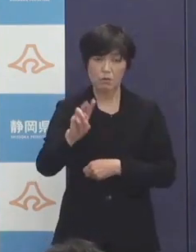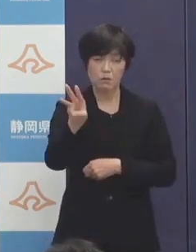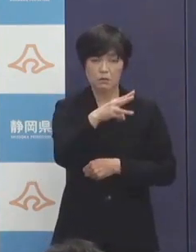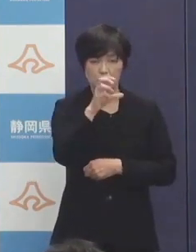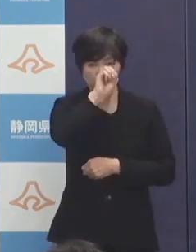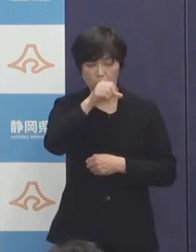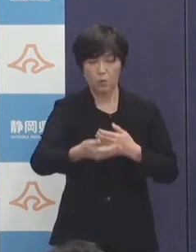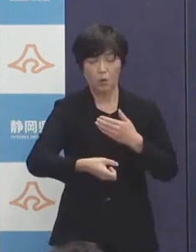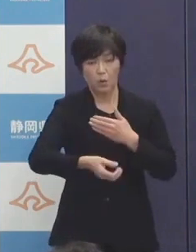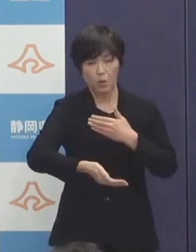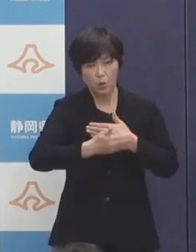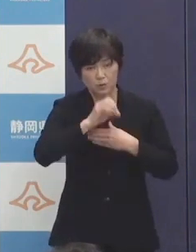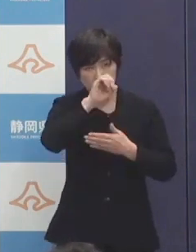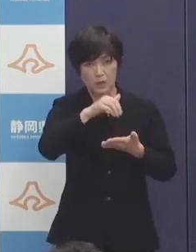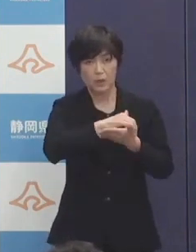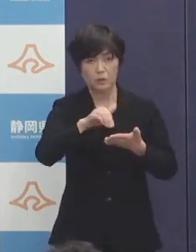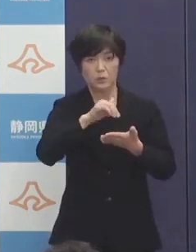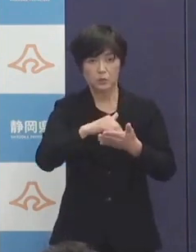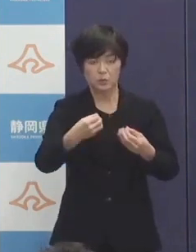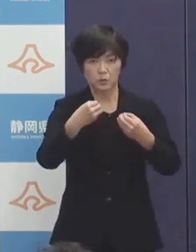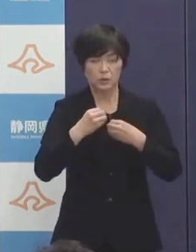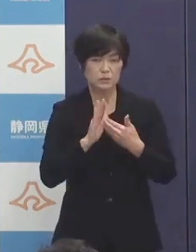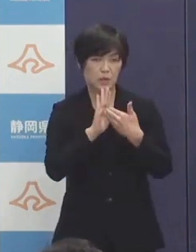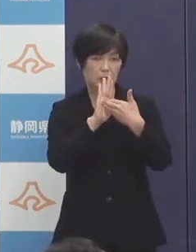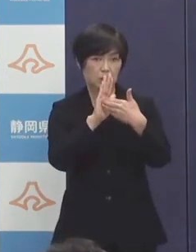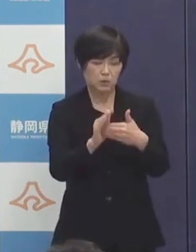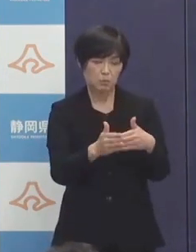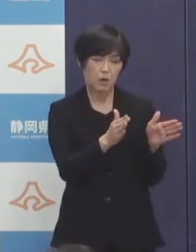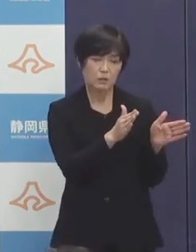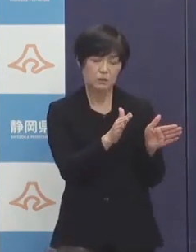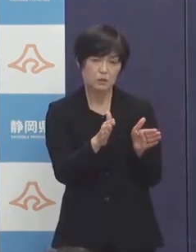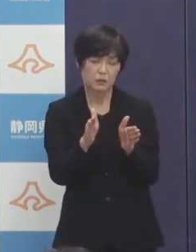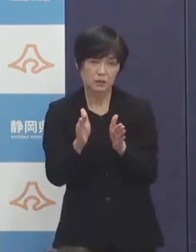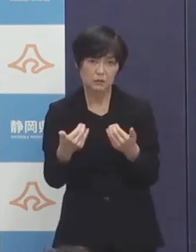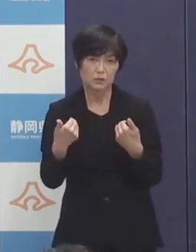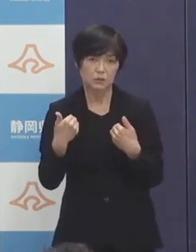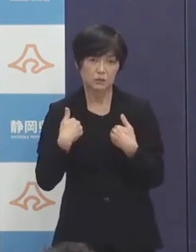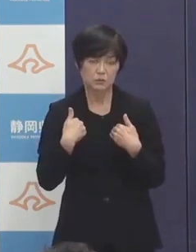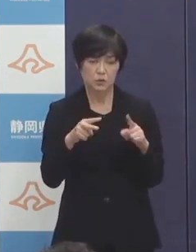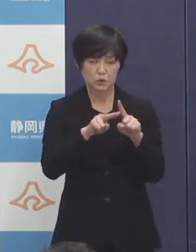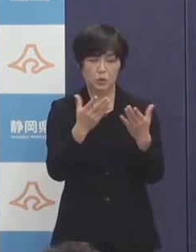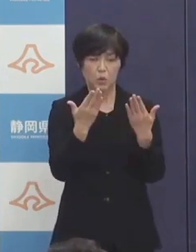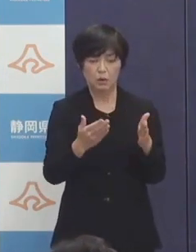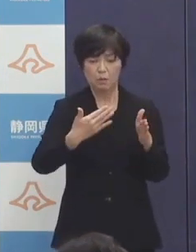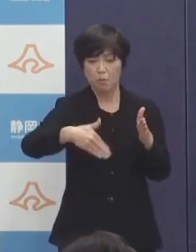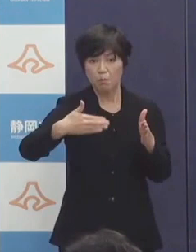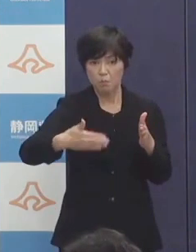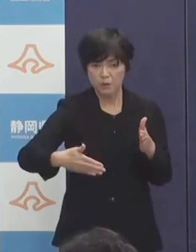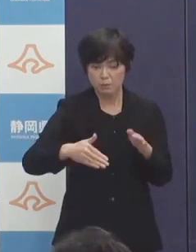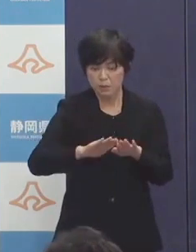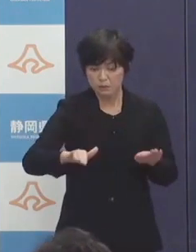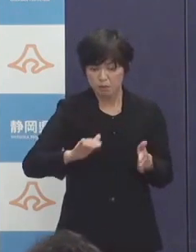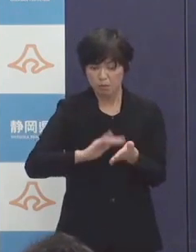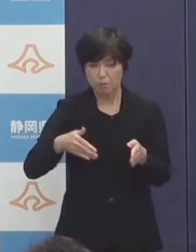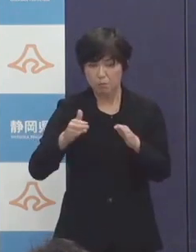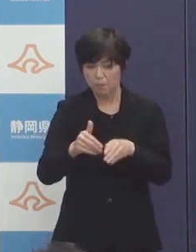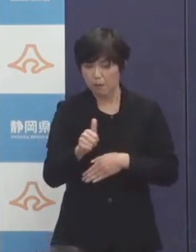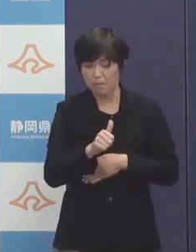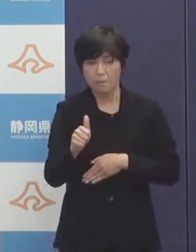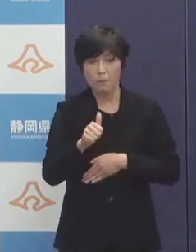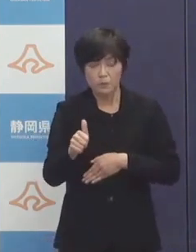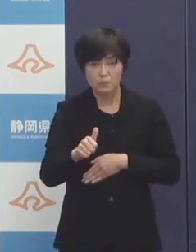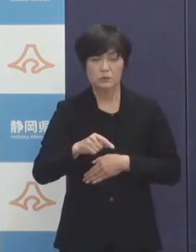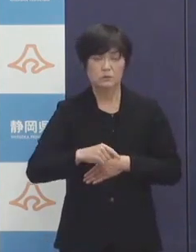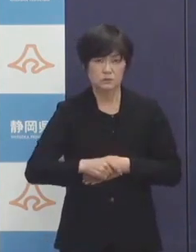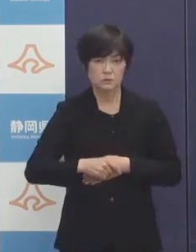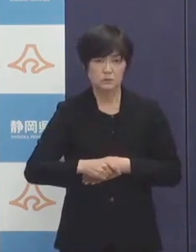次補正予算により感染予防に配慮が求められる未就学児への外来診療等について、診